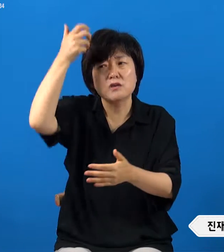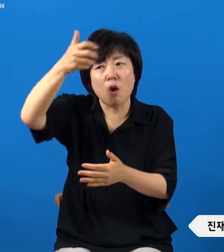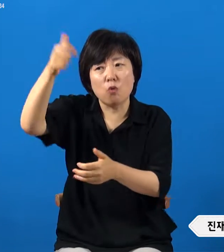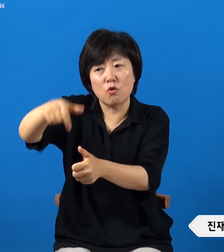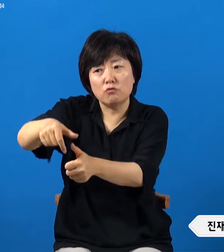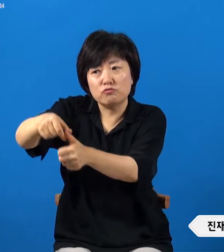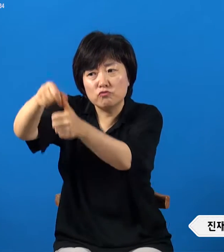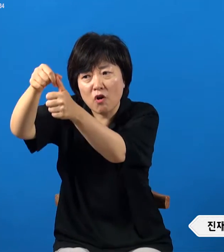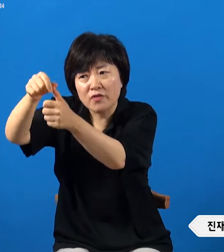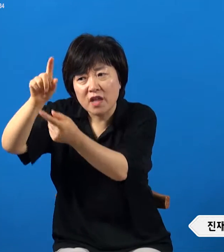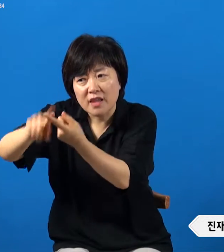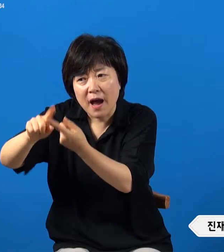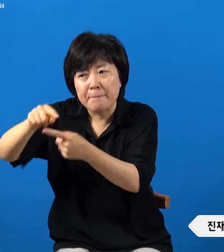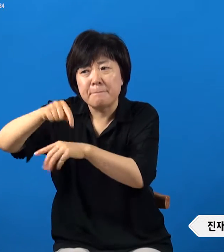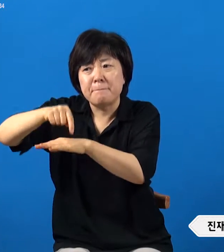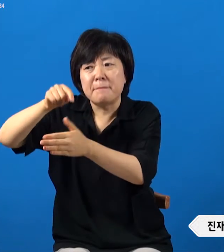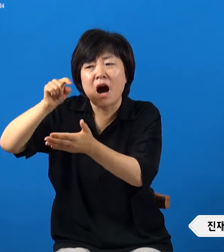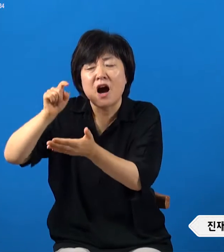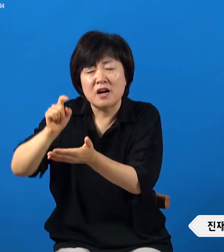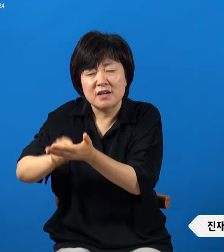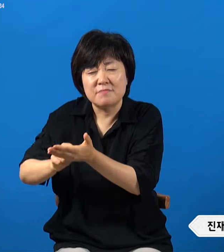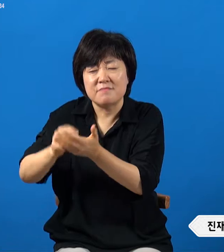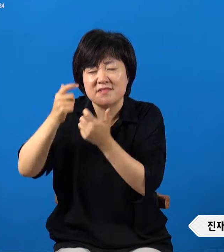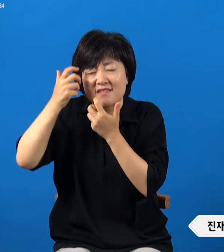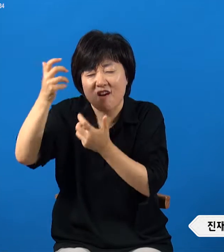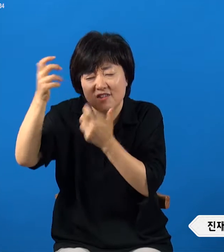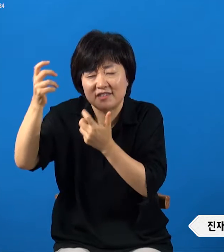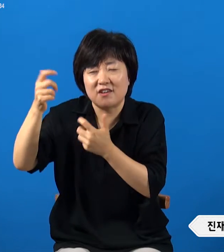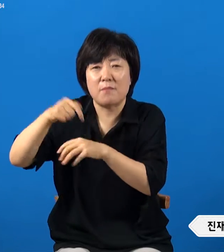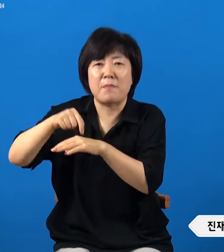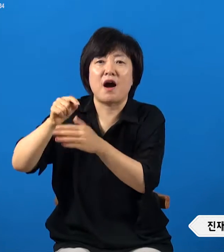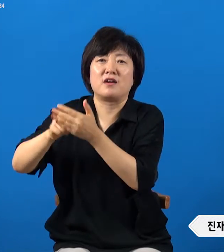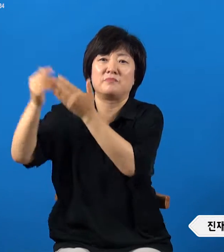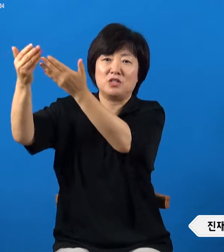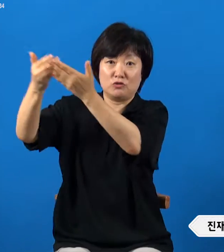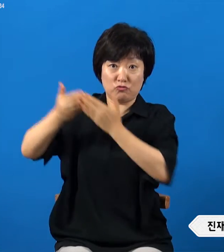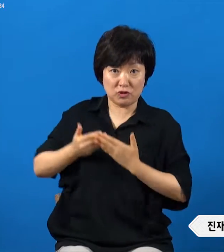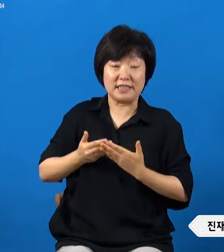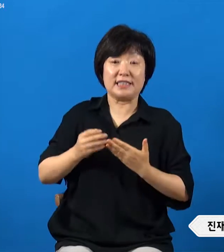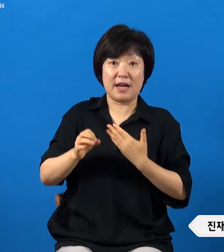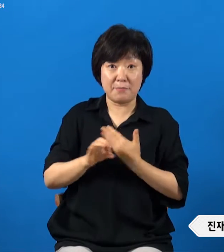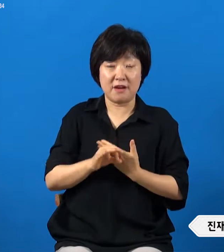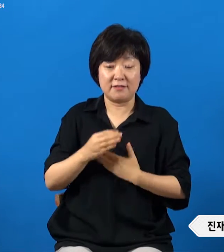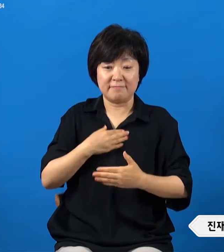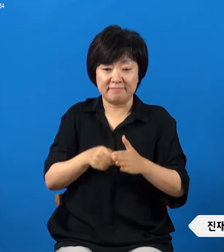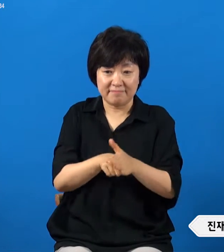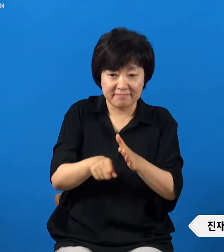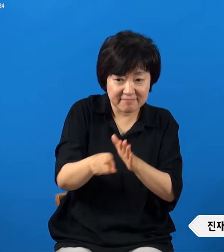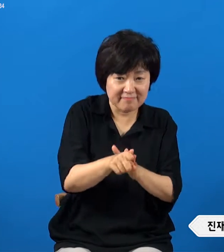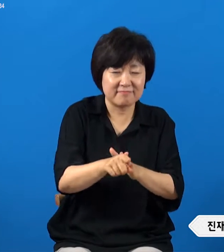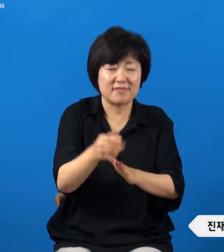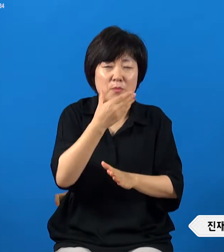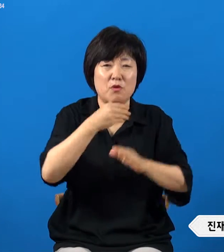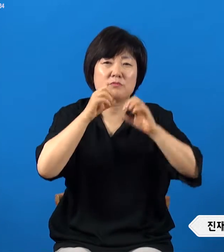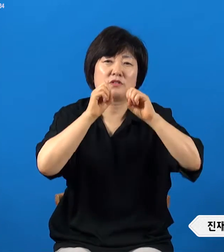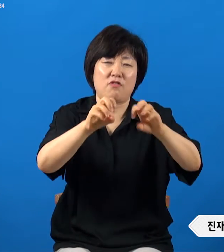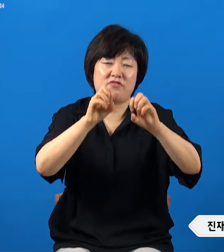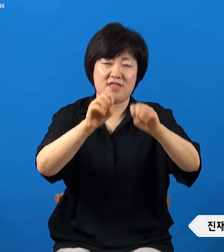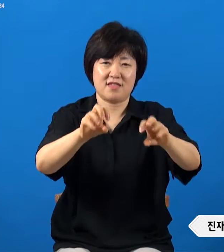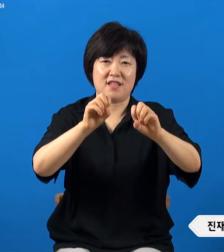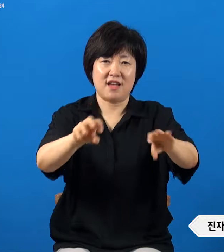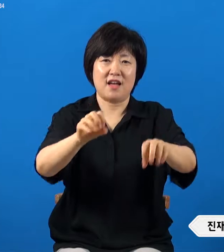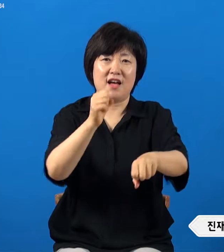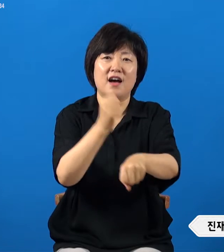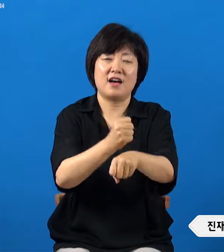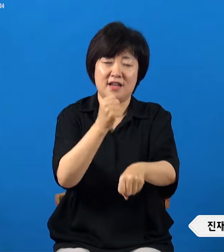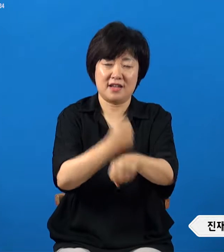구원받는 자의 숫자를 더하게 하시고 그 영혼들이 하나님을 만나는 놀라운 역사,